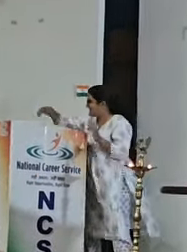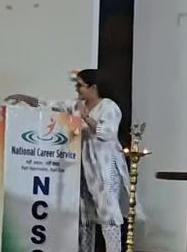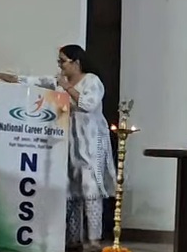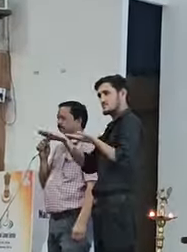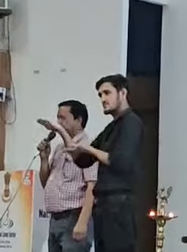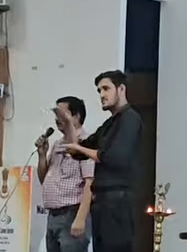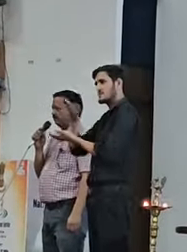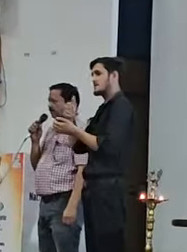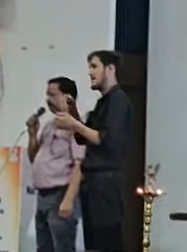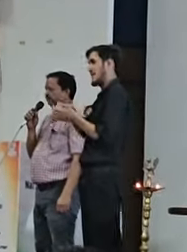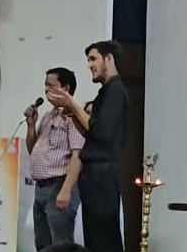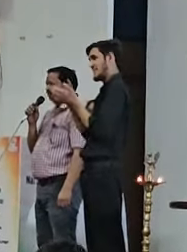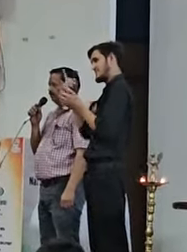बोले।